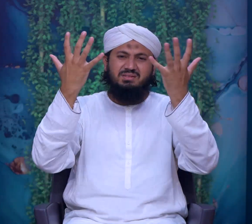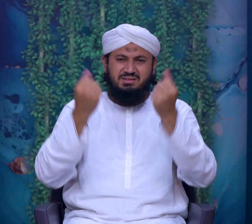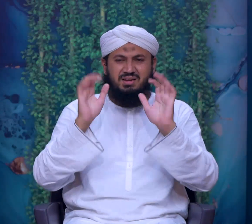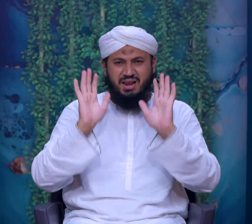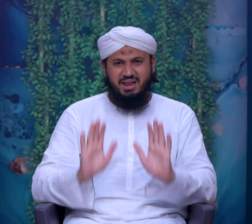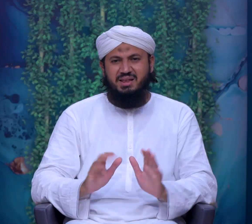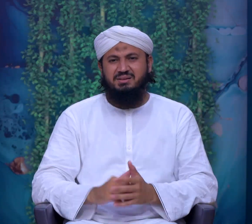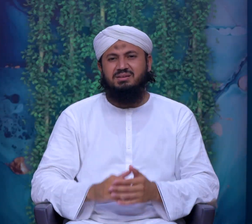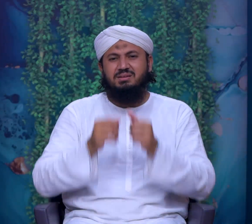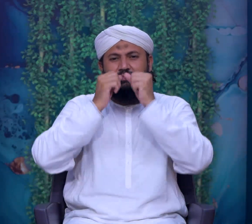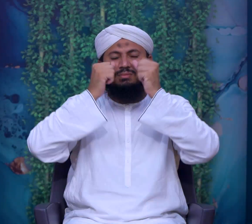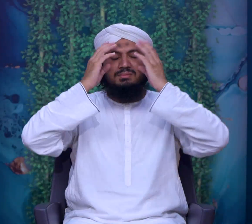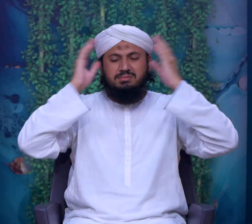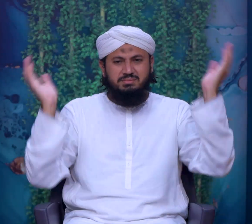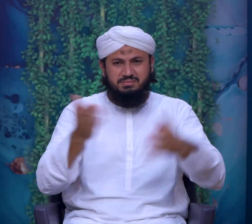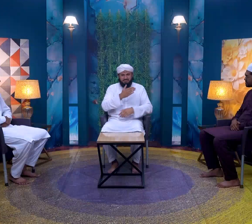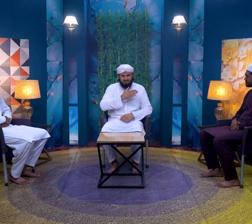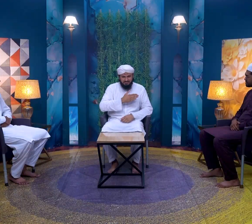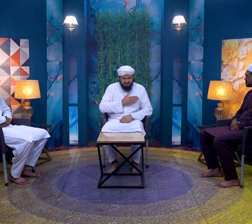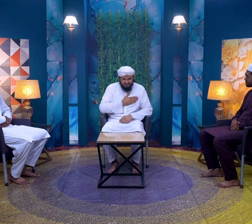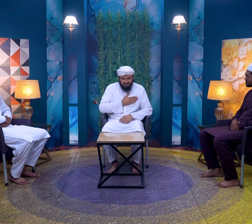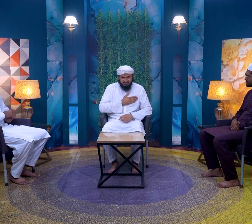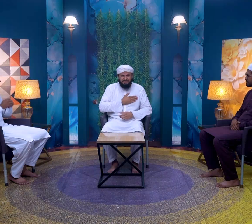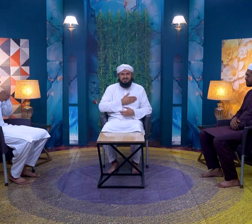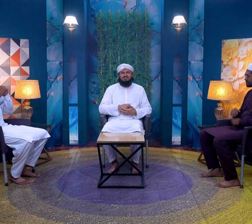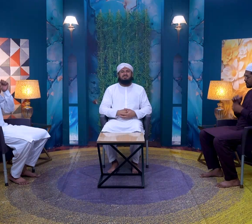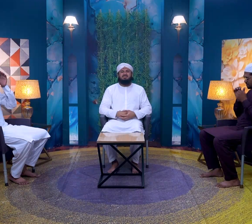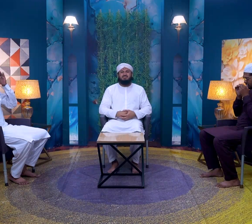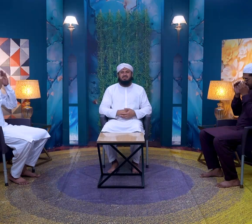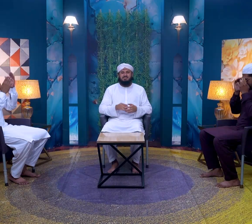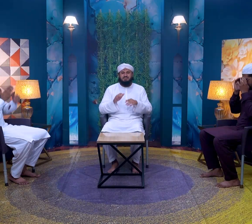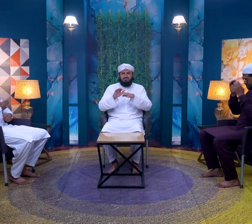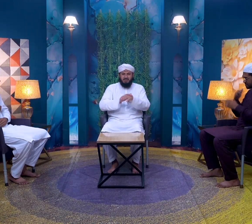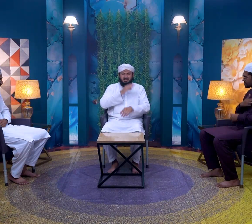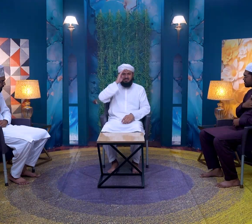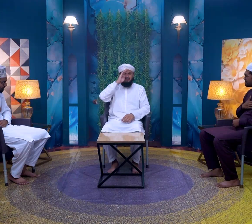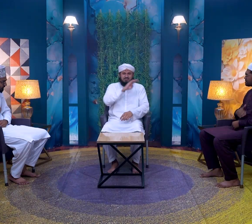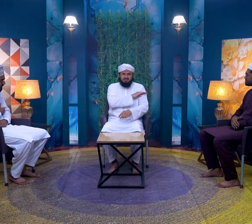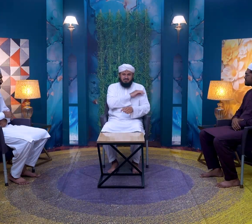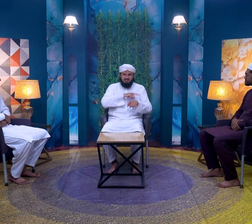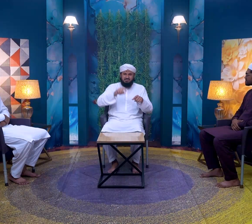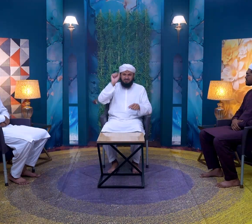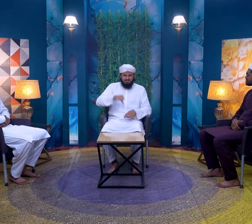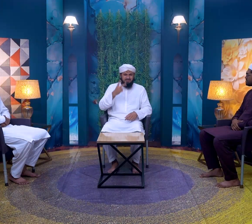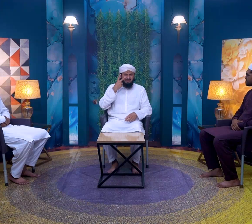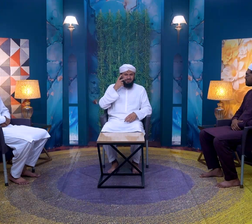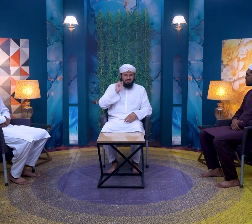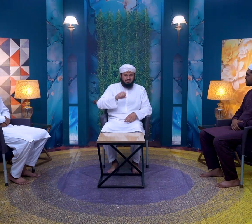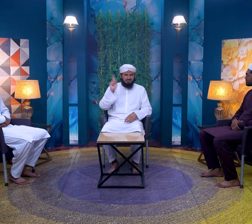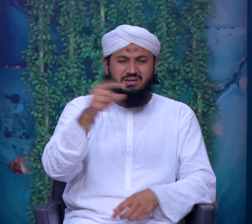چھایا نور ہے، صلو علی الحبیب صلی اللہ علی محمد صلی اللہ علیہ وسلم۔ پیارے اسلامی بھائیوں، اس میں کچھ شک نہیں،